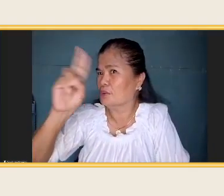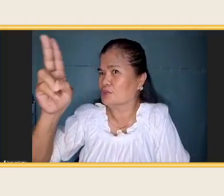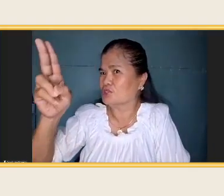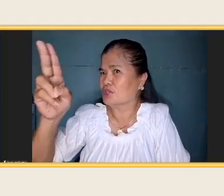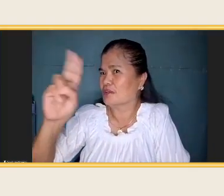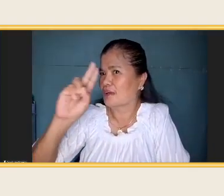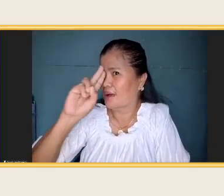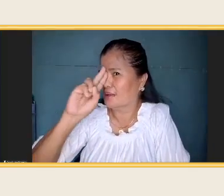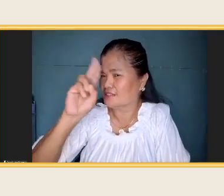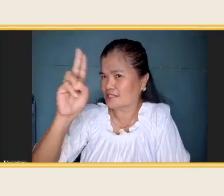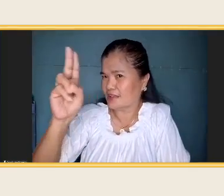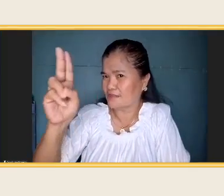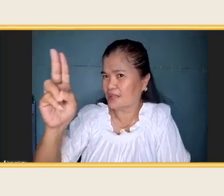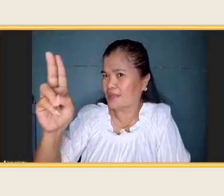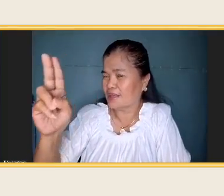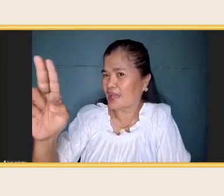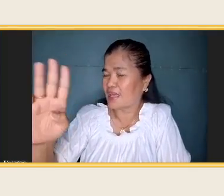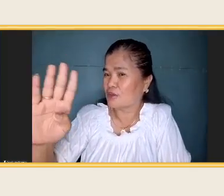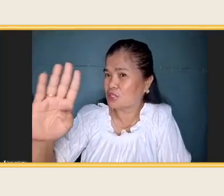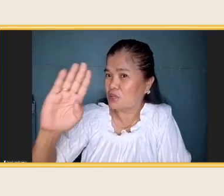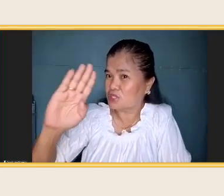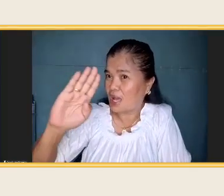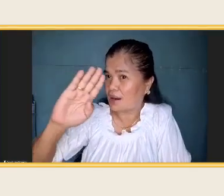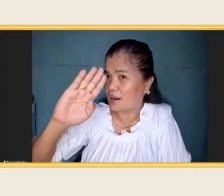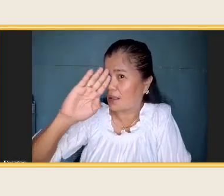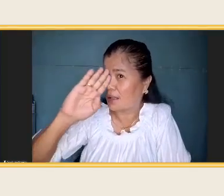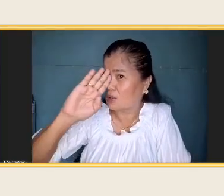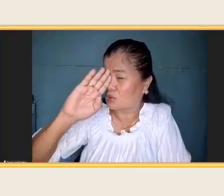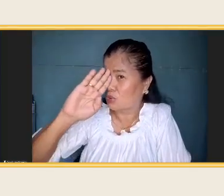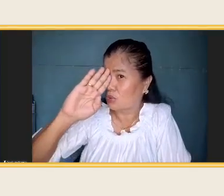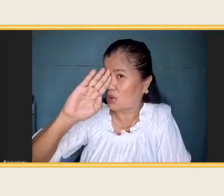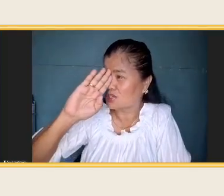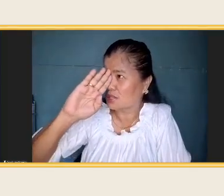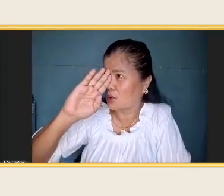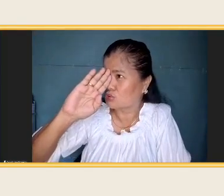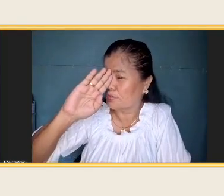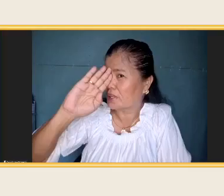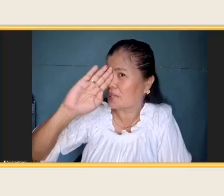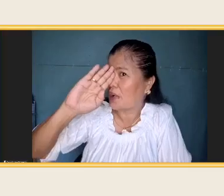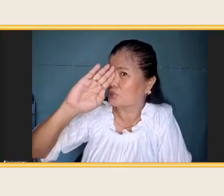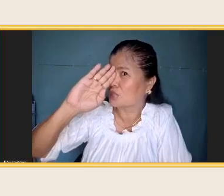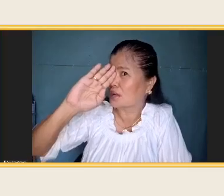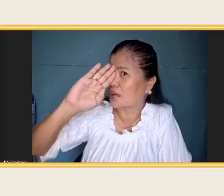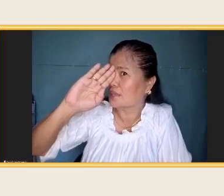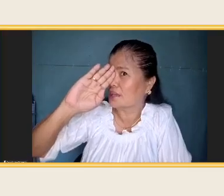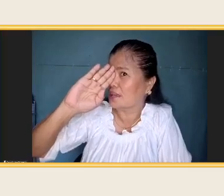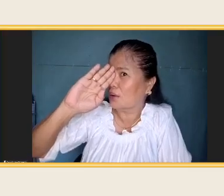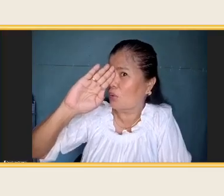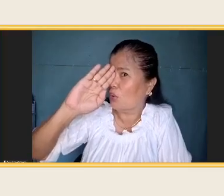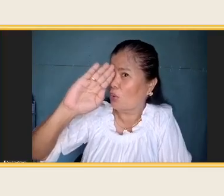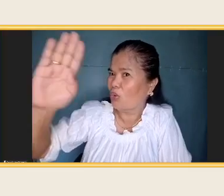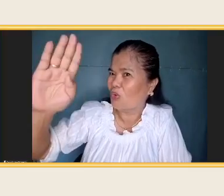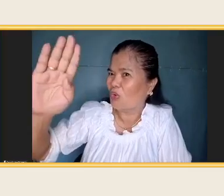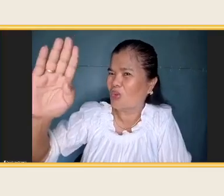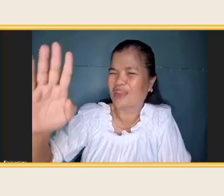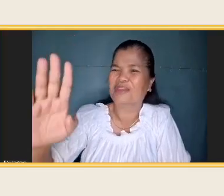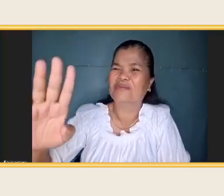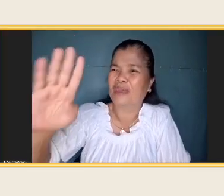of the nose. Handsome. Kaya daw si Bichara, ganito. Kasi daw super tangos ng kanyang